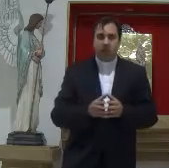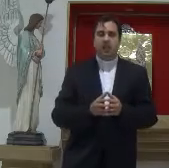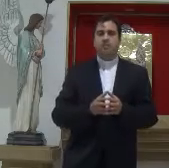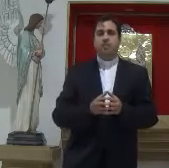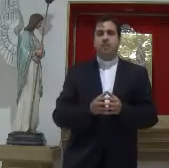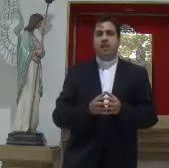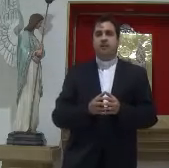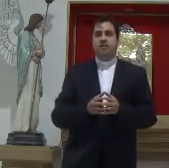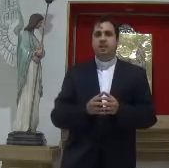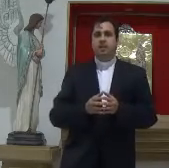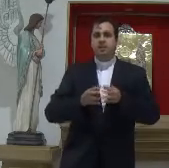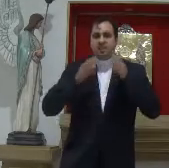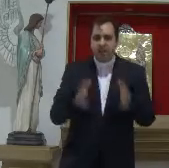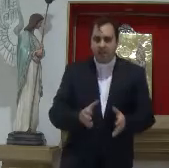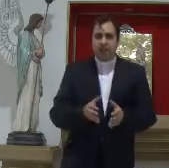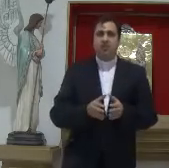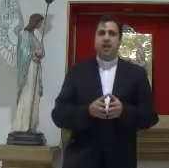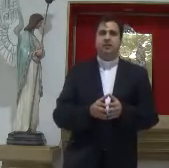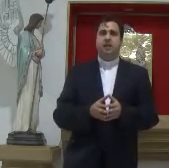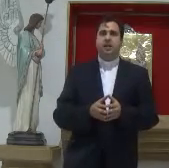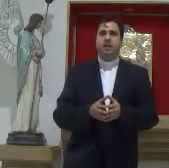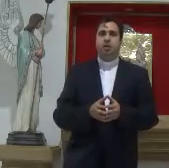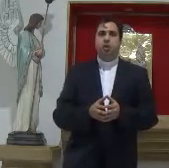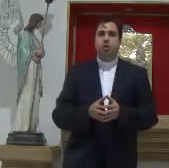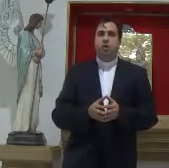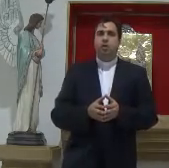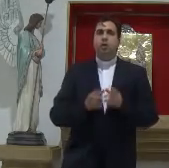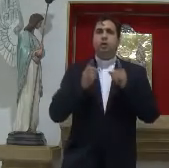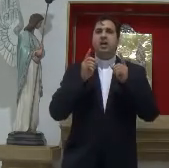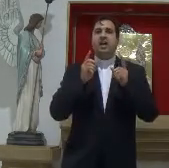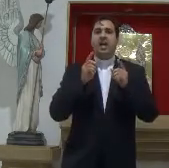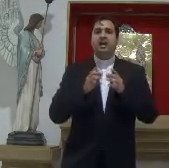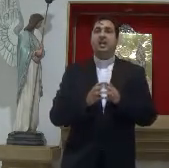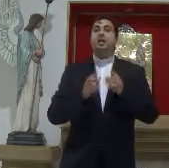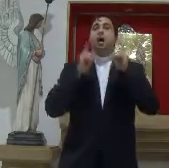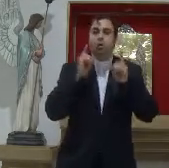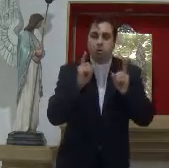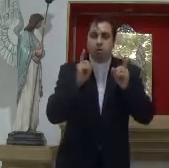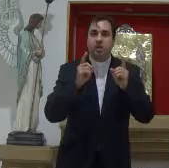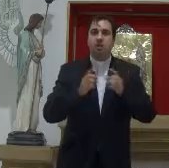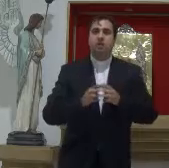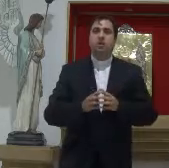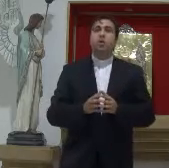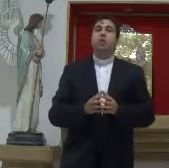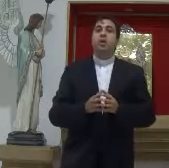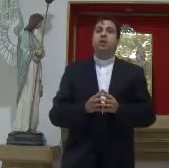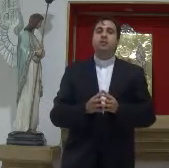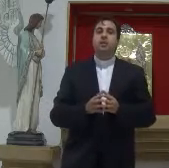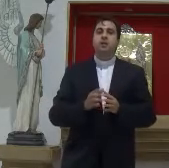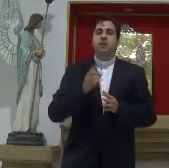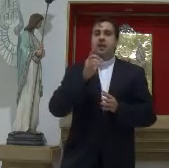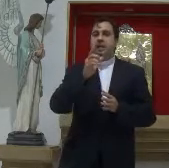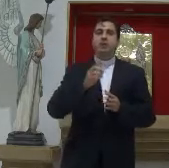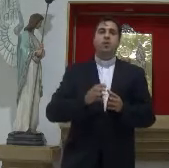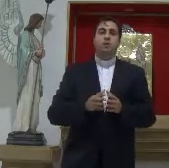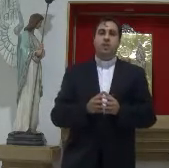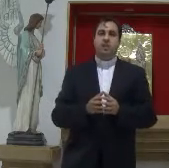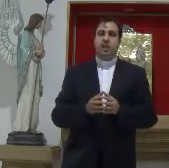por nimiedades sean perseverantes en el señor y no deje quedar a nadie aún cosas urgentes le quite lo esencial